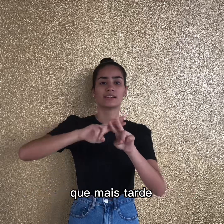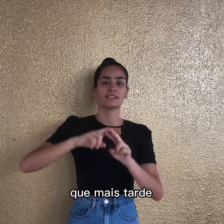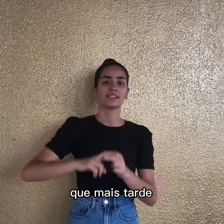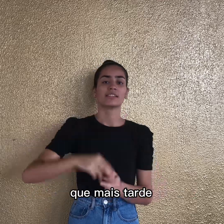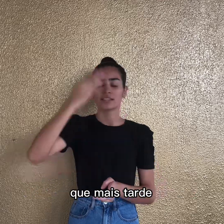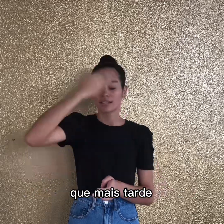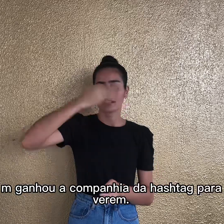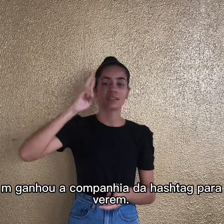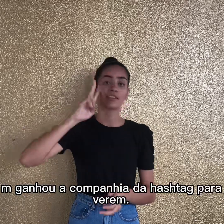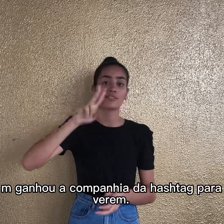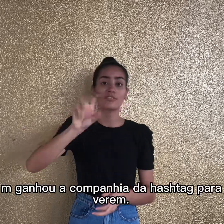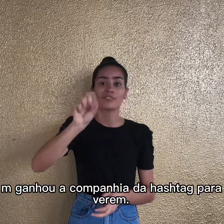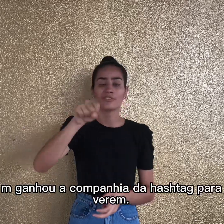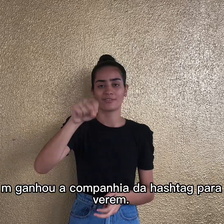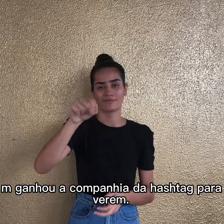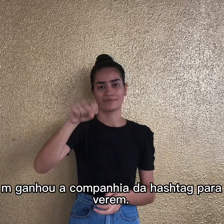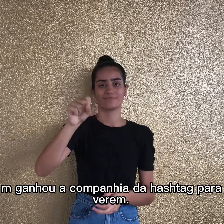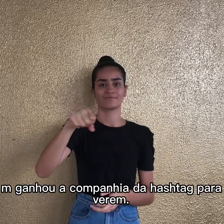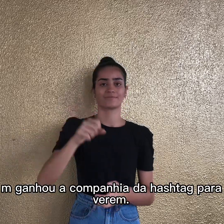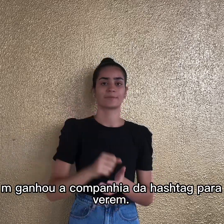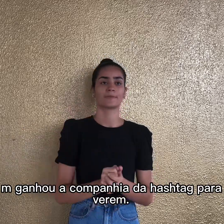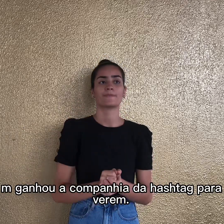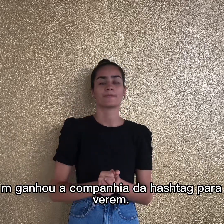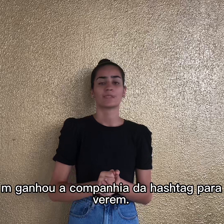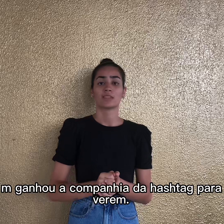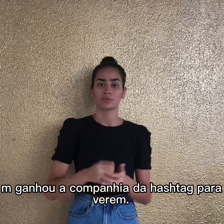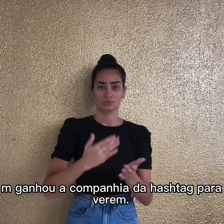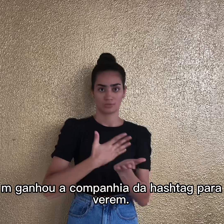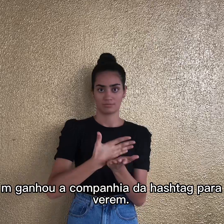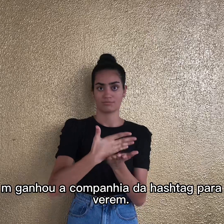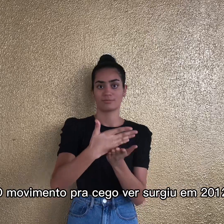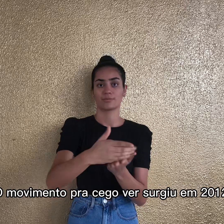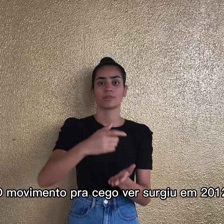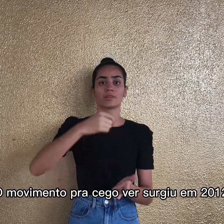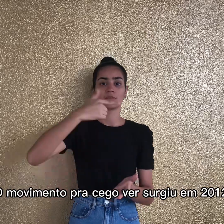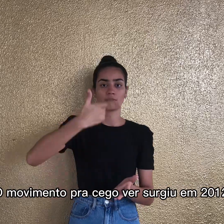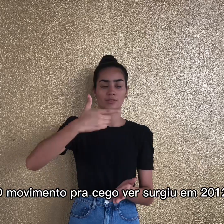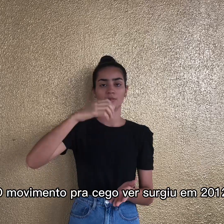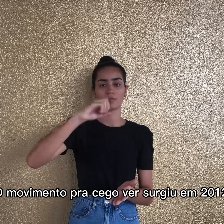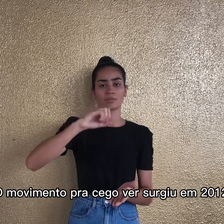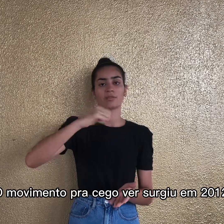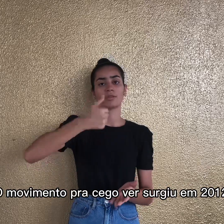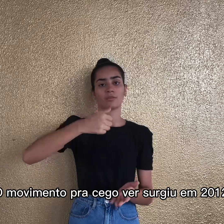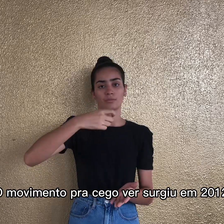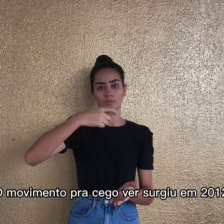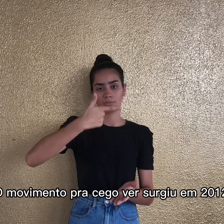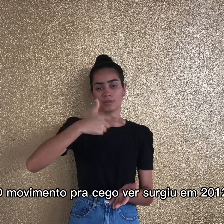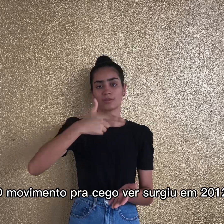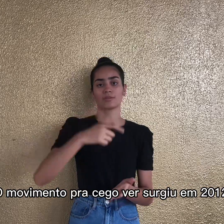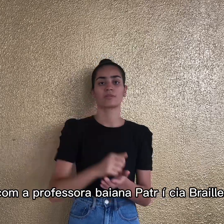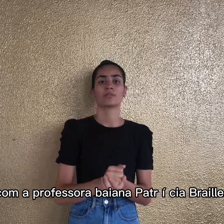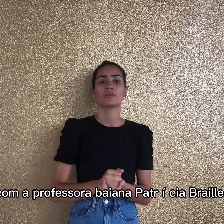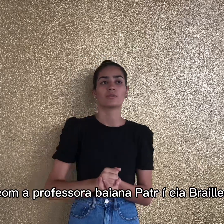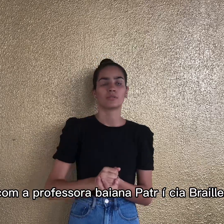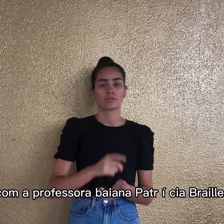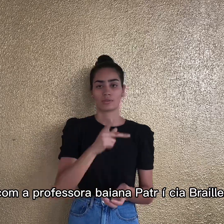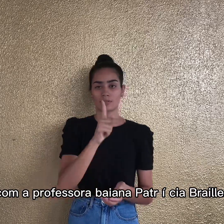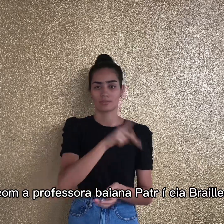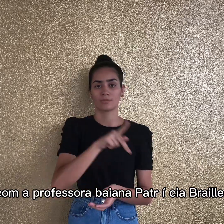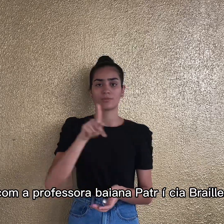mais tarde também ganhou a companhia da hashtag Pra Todos Verem. O movimento Pra Cego Ver surgiu em 2012 com a professora baiana